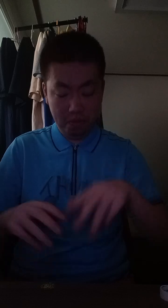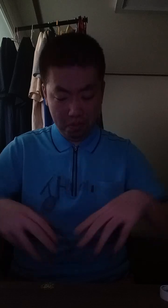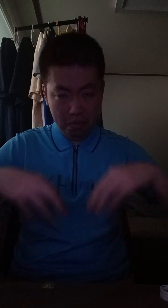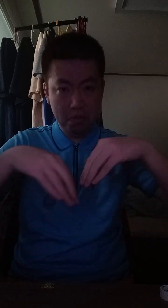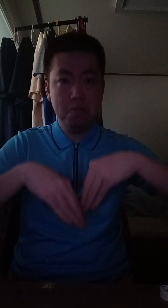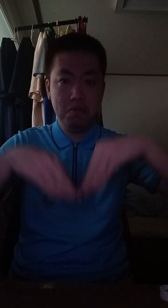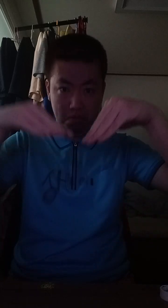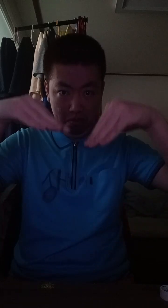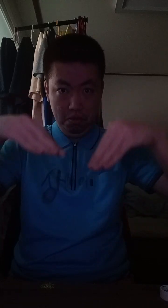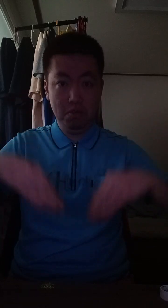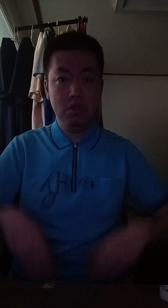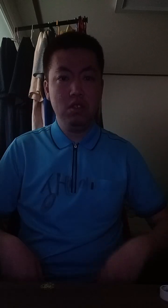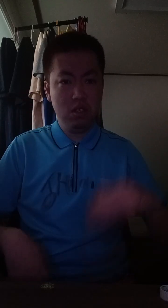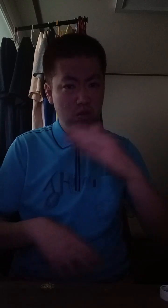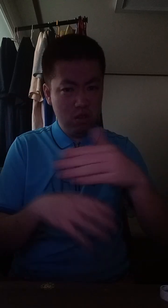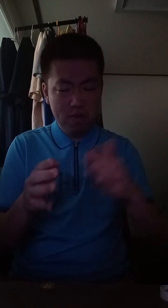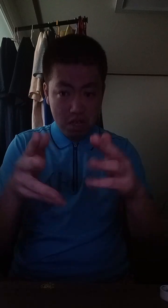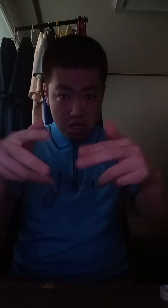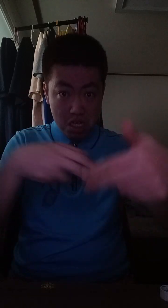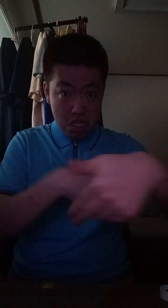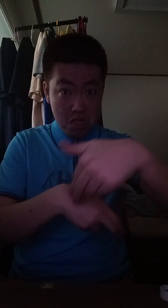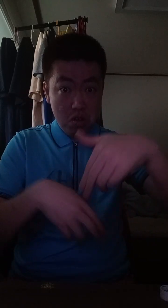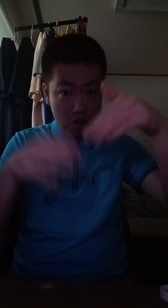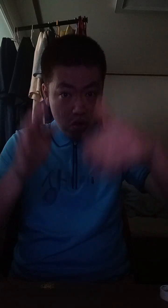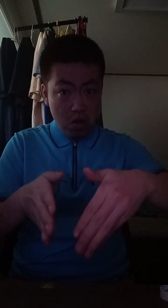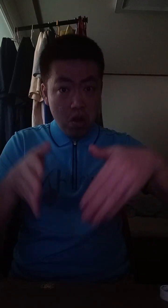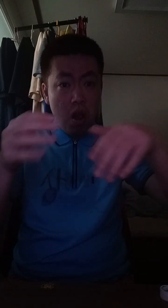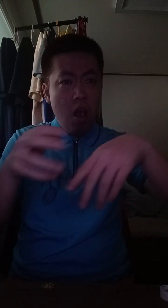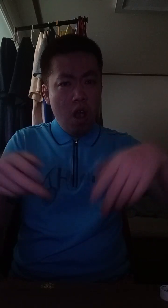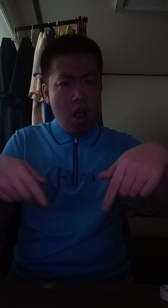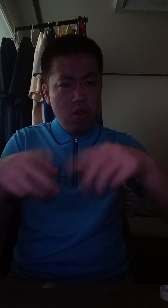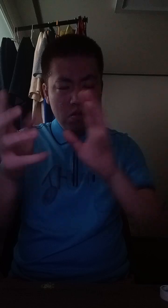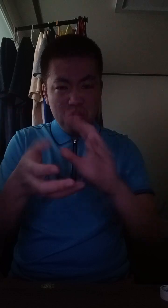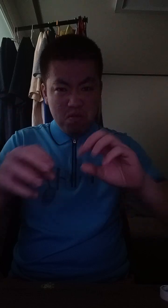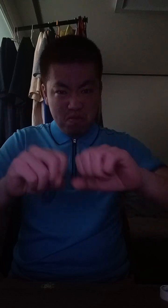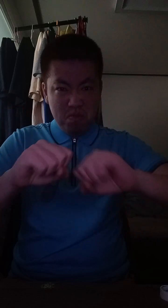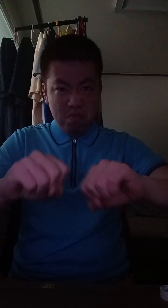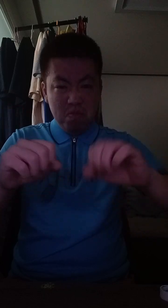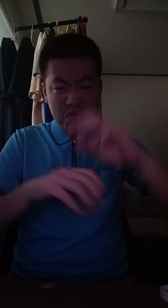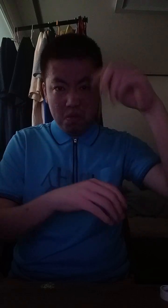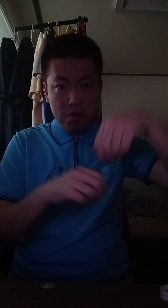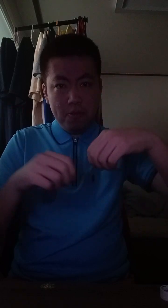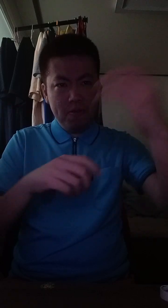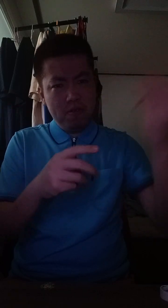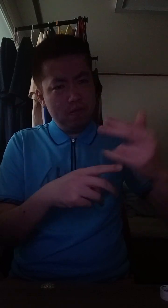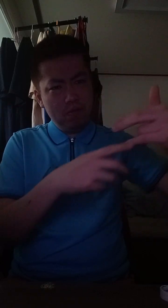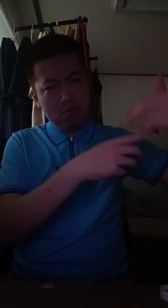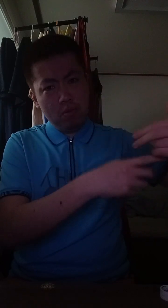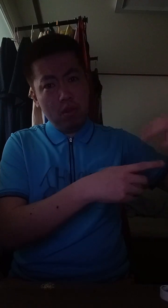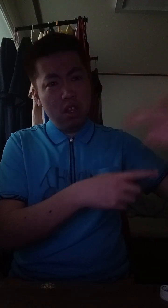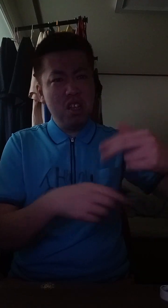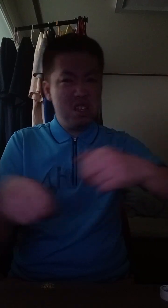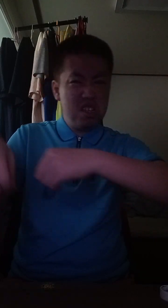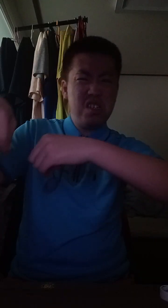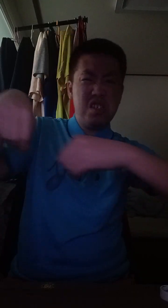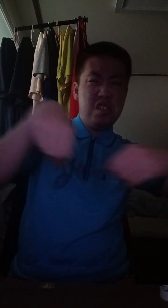수준입니다. 플랫폼이랑 기차 사이에 유모차 바퀴가 낀 거예요. 아이가 2명이 타 있었는데 끌려갈 수도